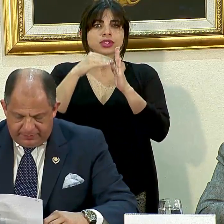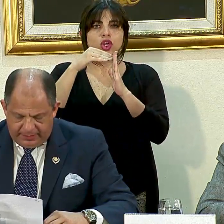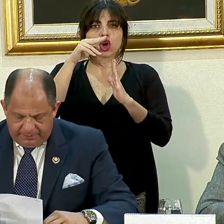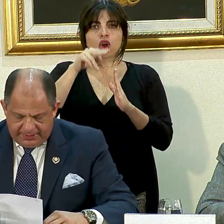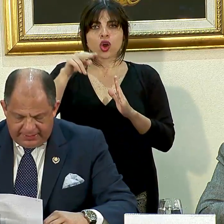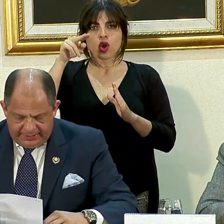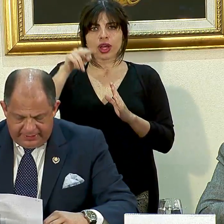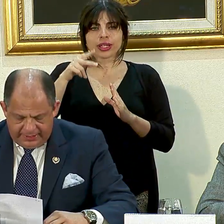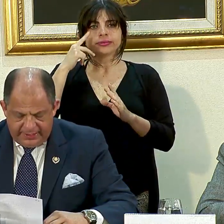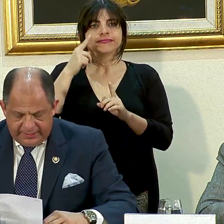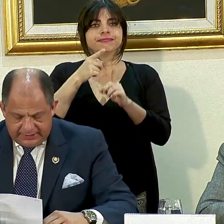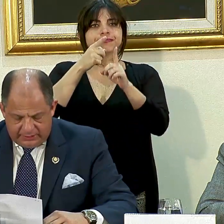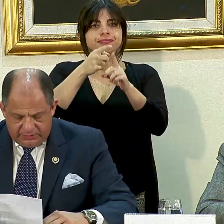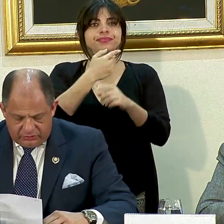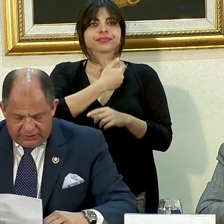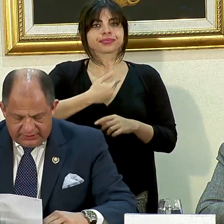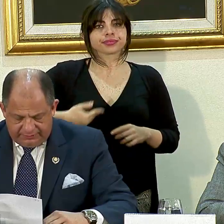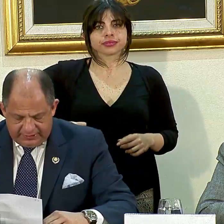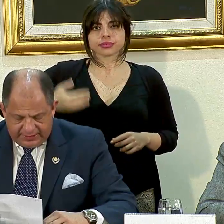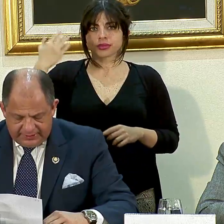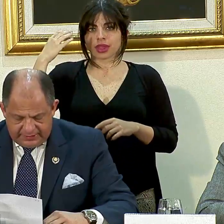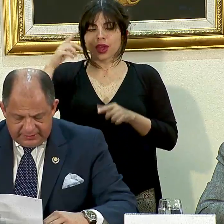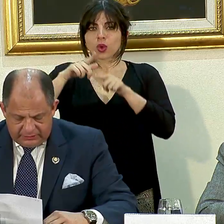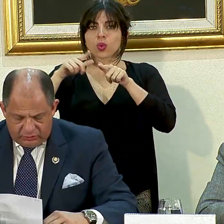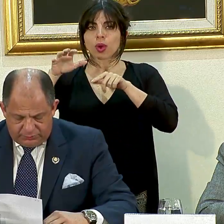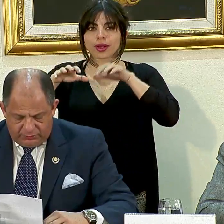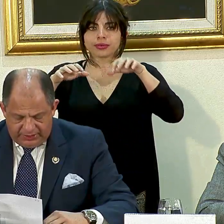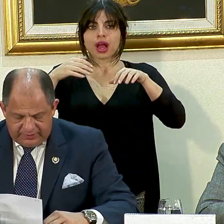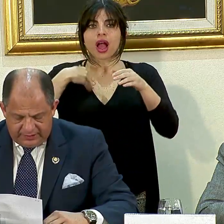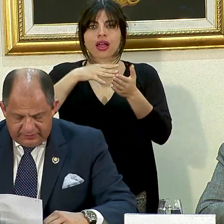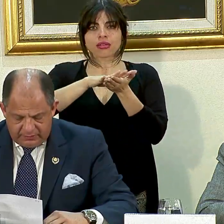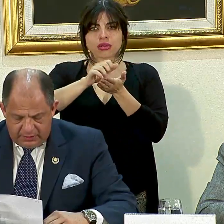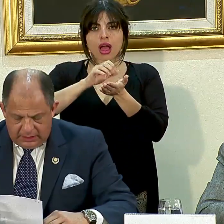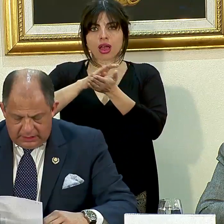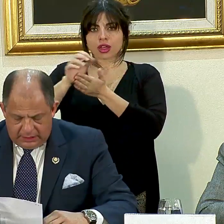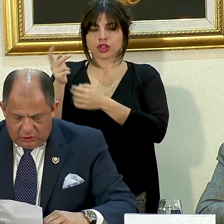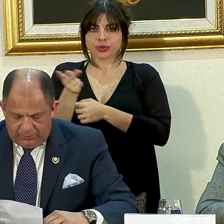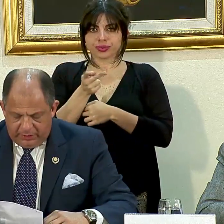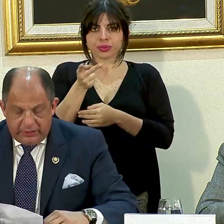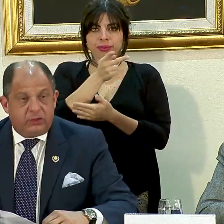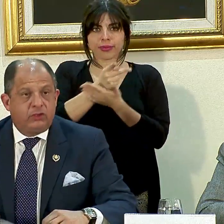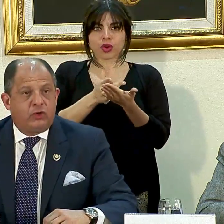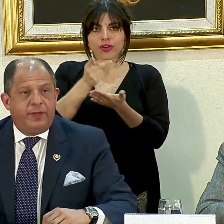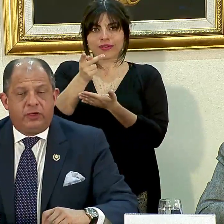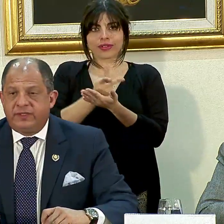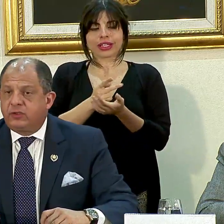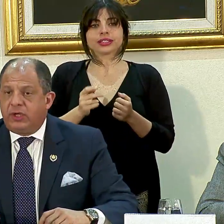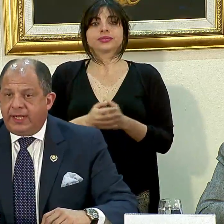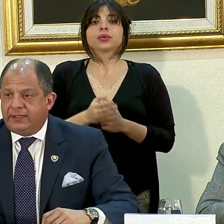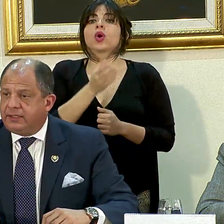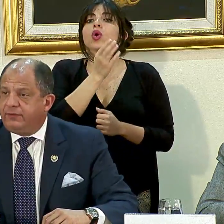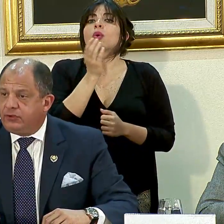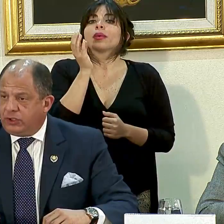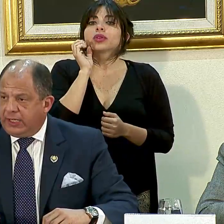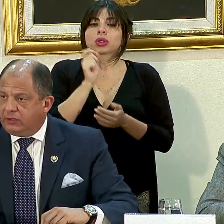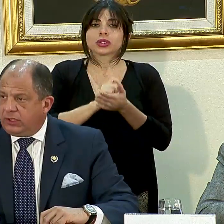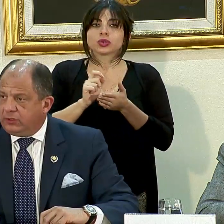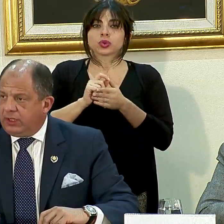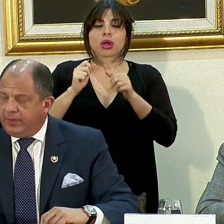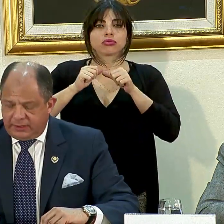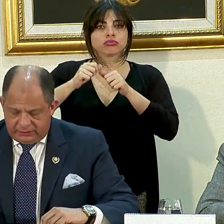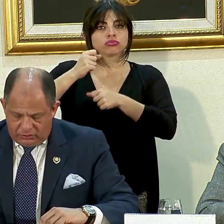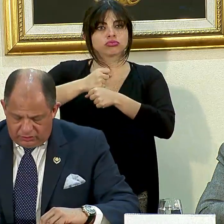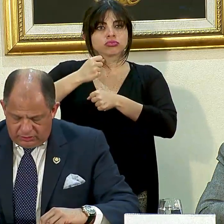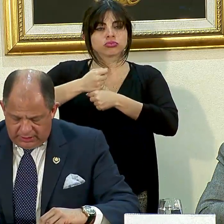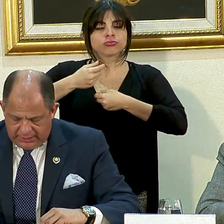colones para Heredia y Cartago en zonas afectadas en esas 2 provincias. Los comedores escolares están funcionando,